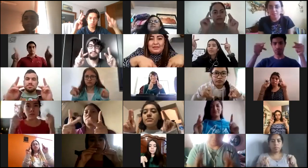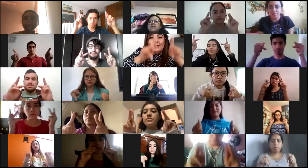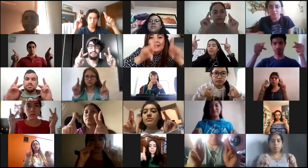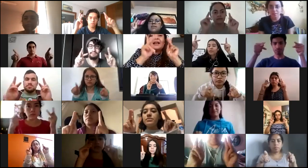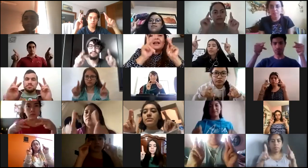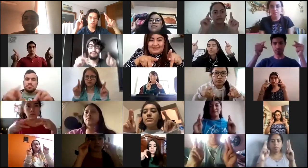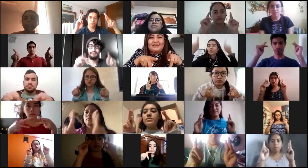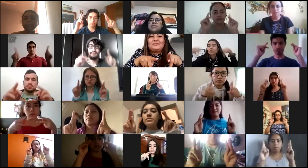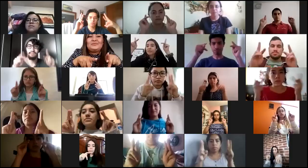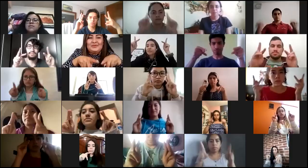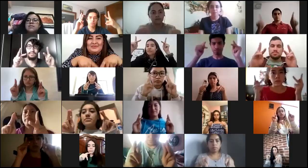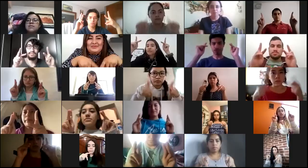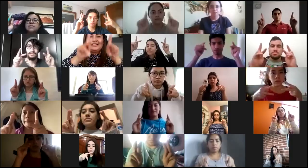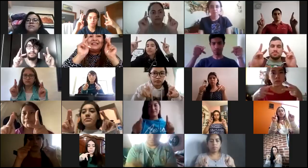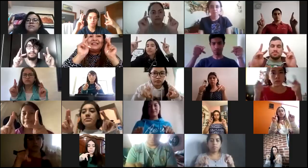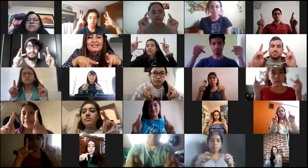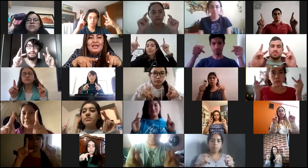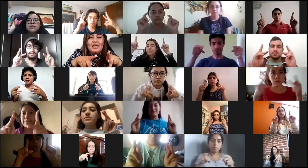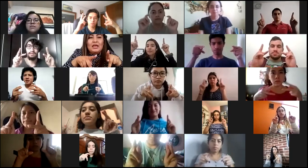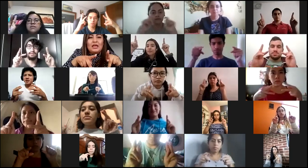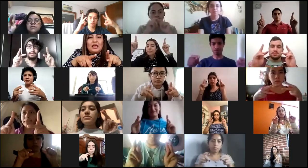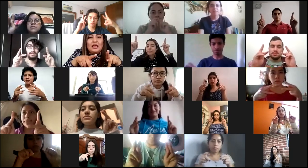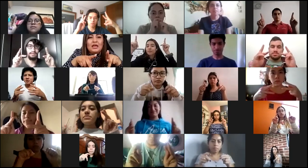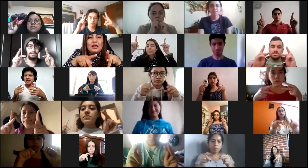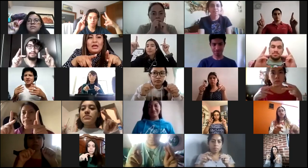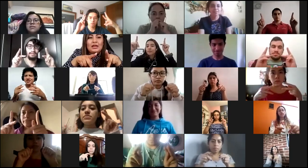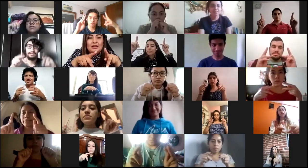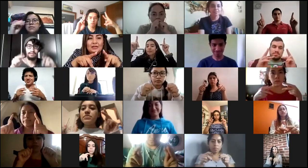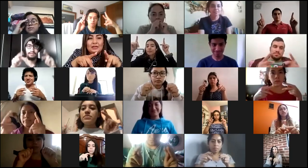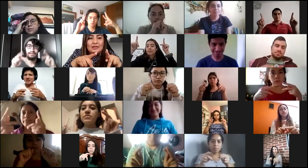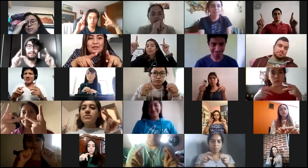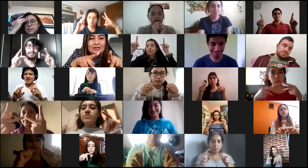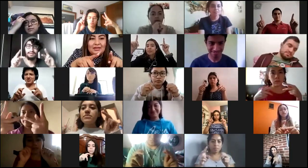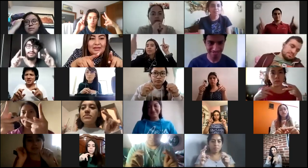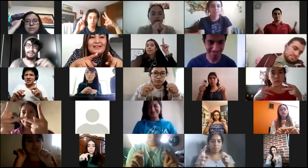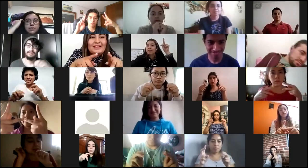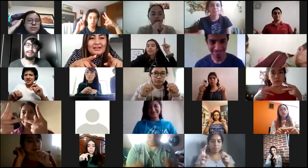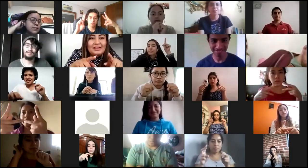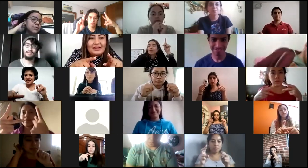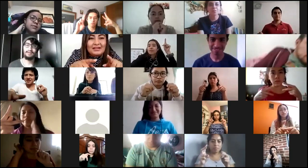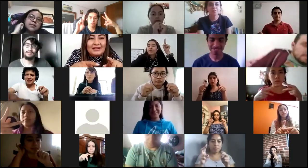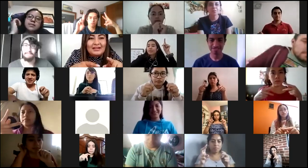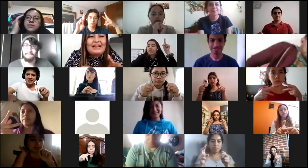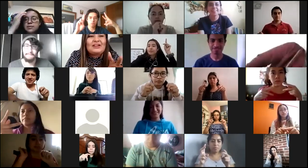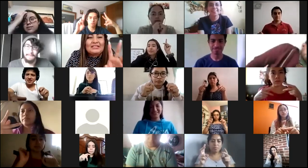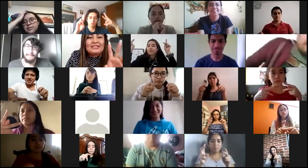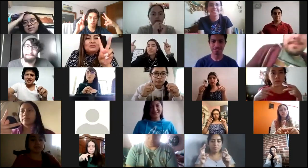K. Muy bien. ¿Podría repetirlo, por favor? No, no me quedó claro cómo se hacía la K. Claro que sí. Hacemos como el de amor y